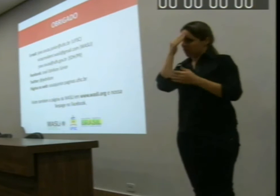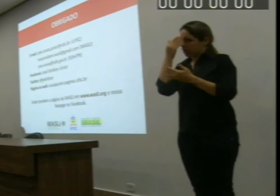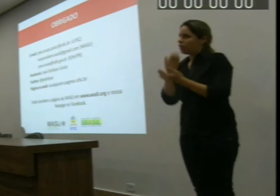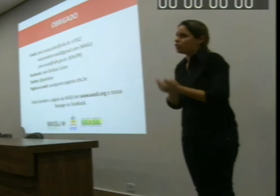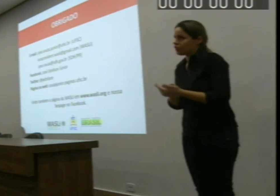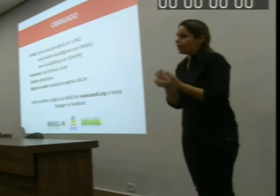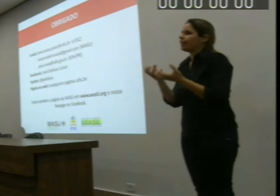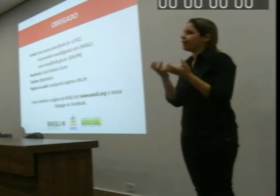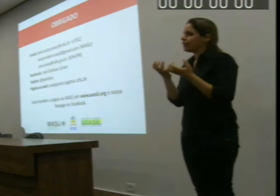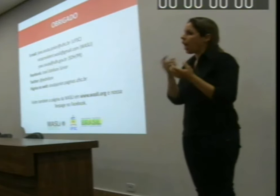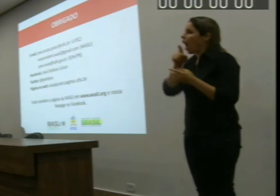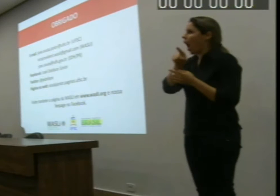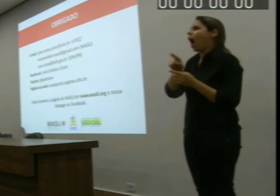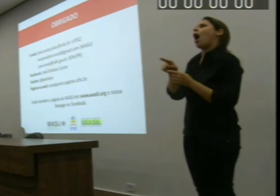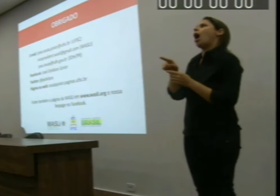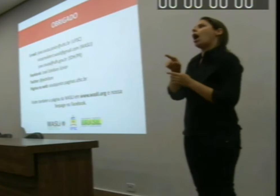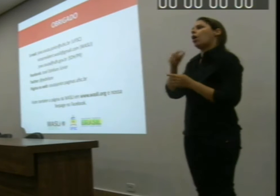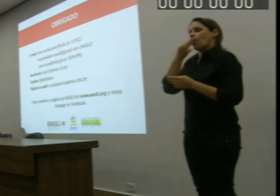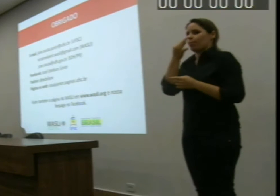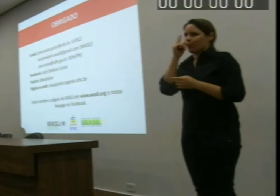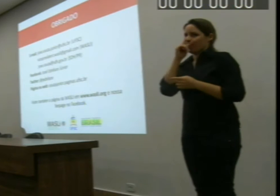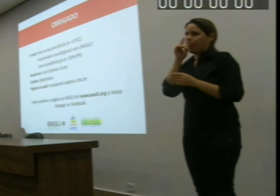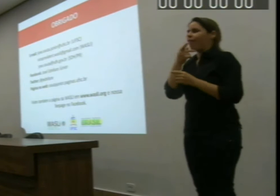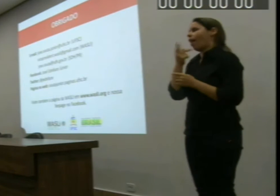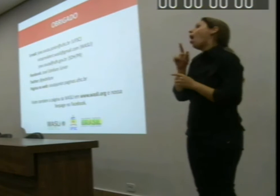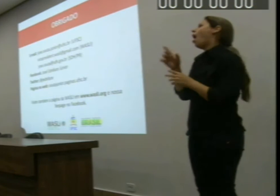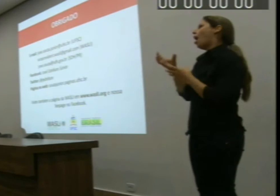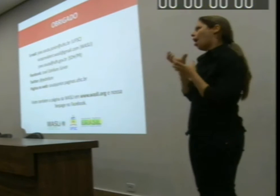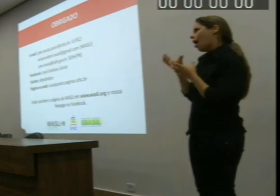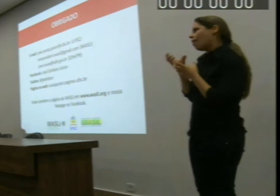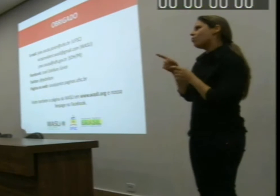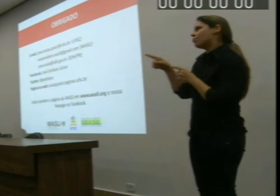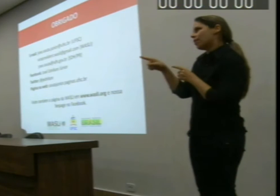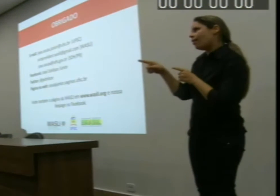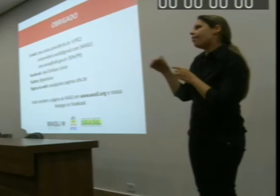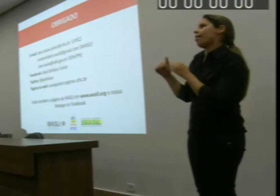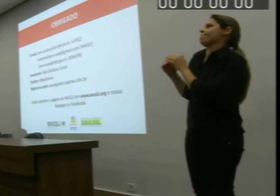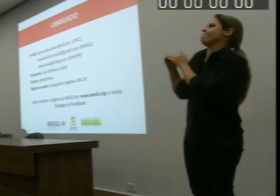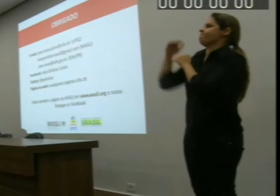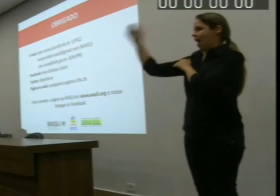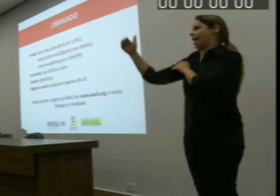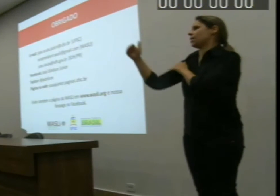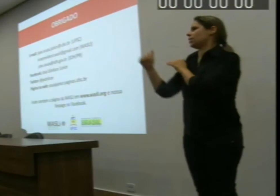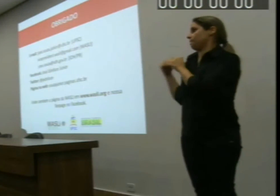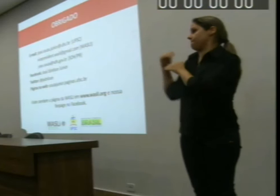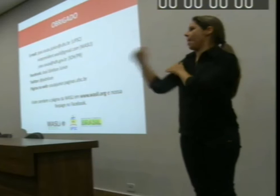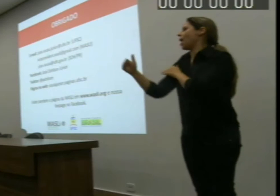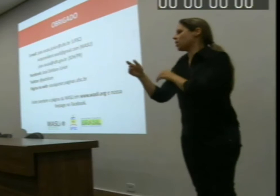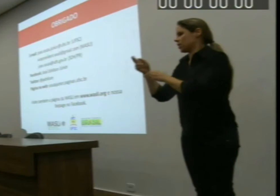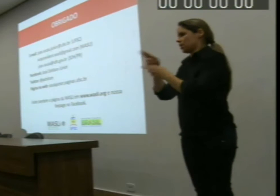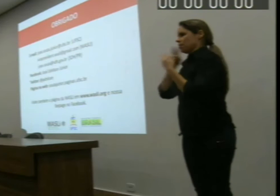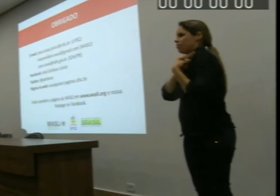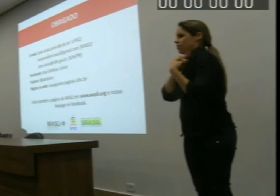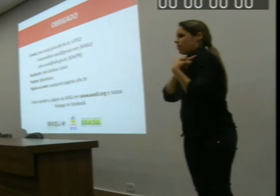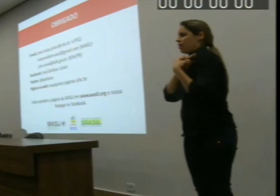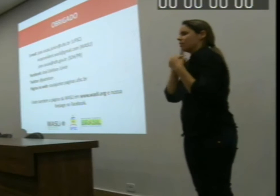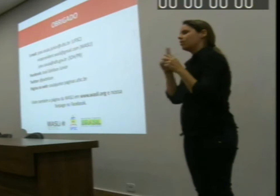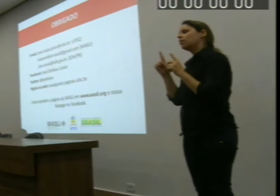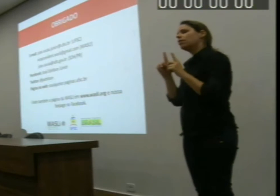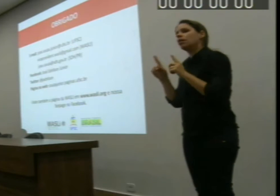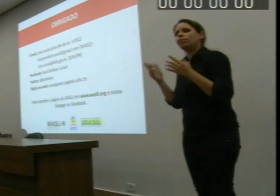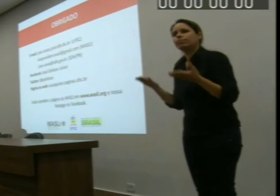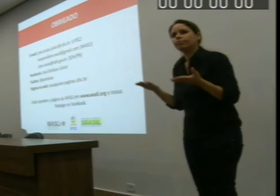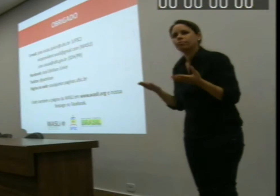deveria fazer mais não existe Norte você tá falando que ele deveria ter mais comprometimento Baseado Em Quê